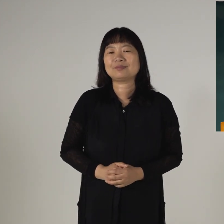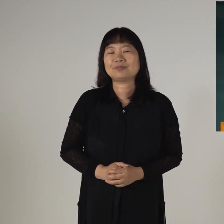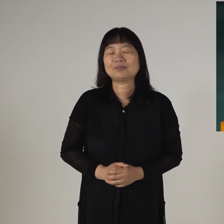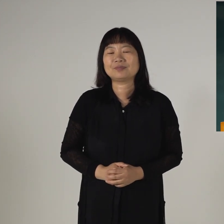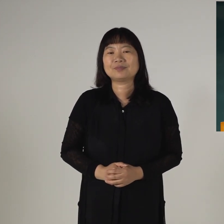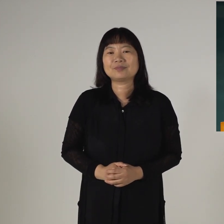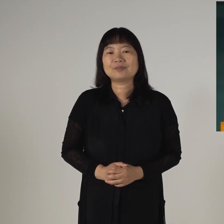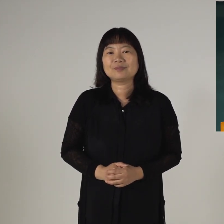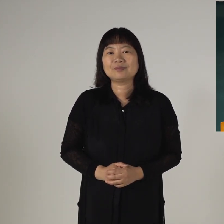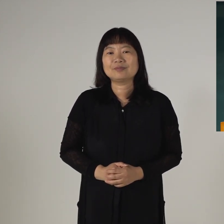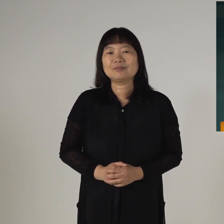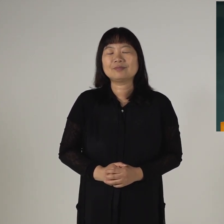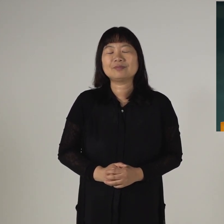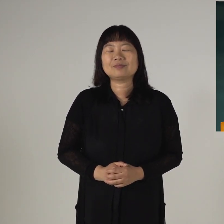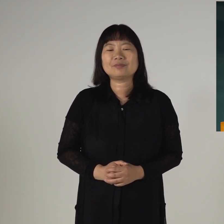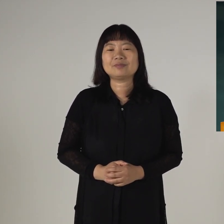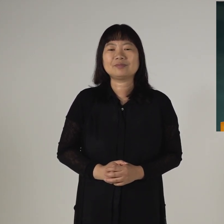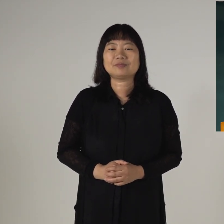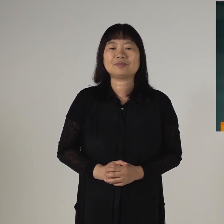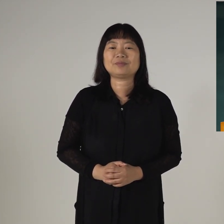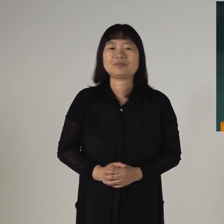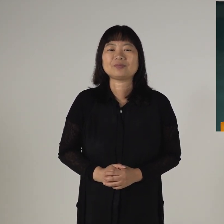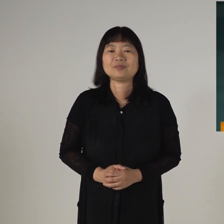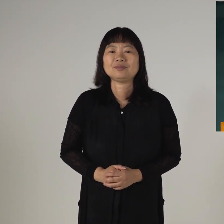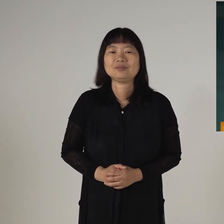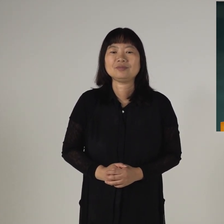자, 앞을 보십시다.